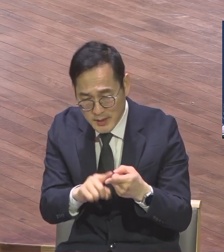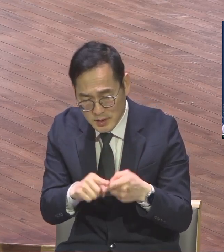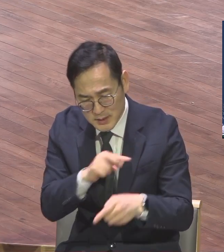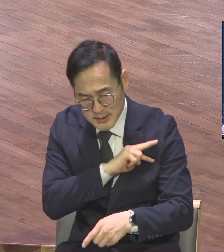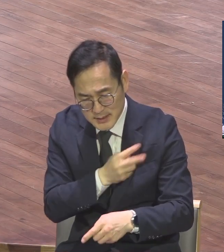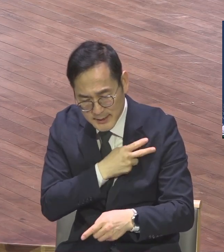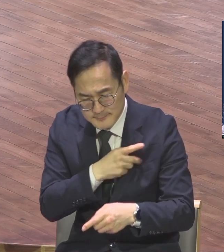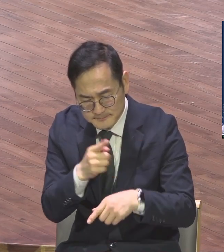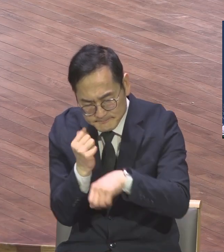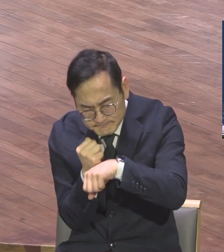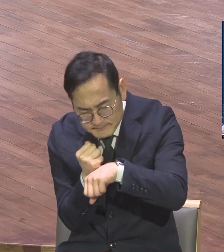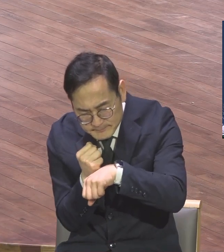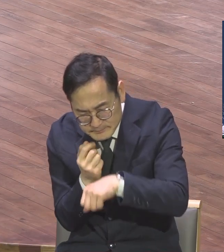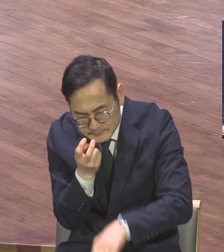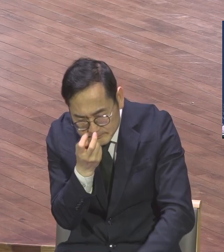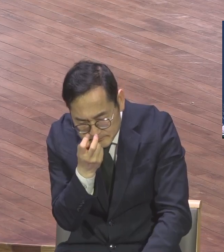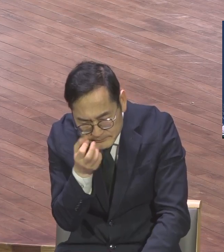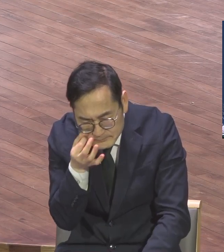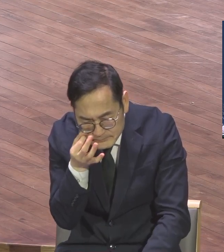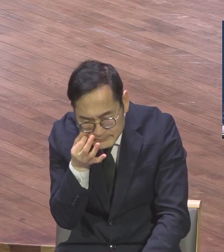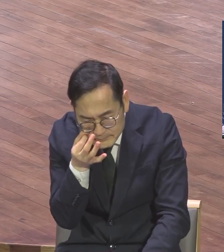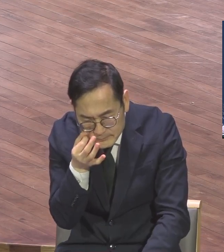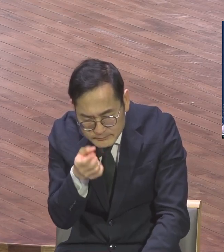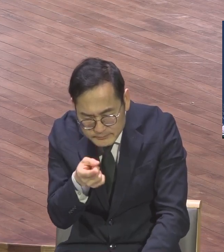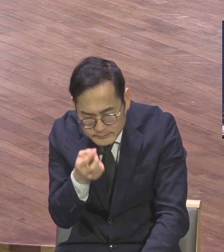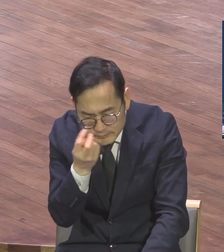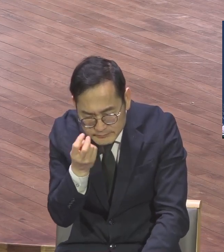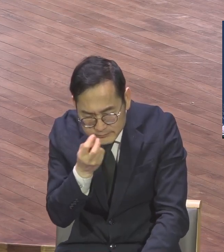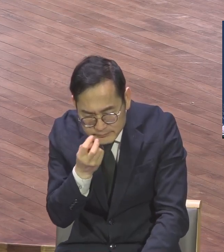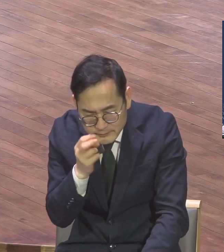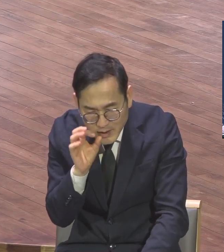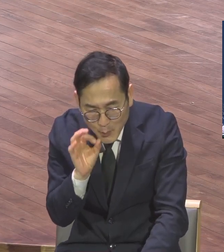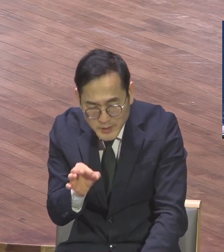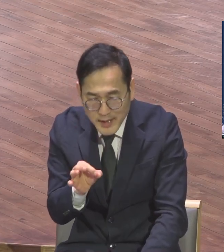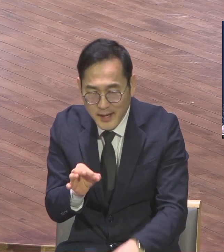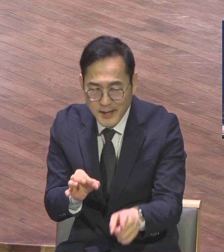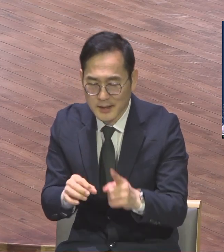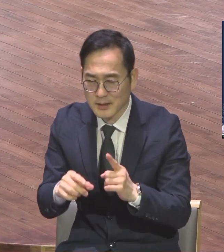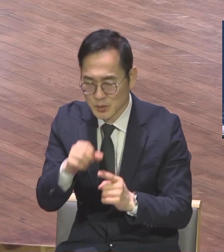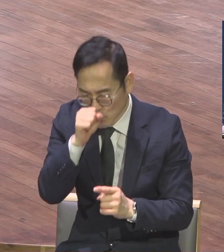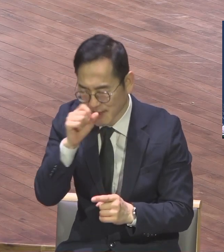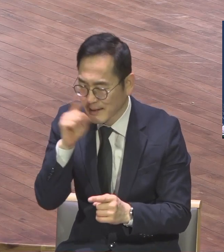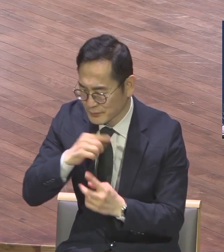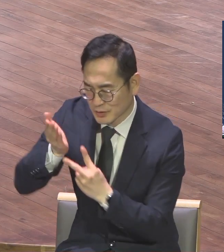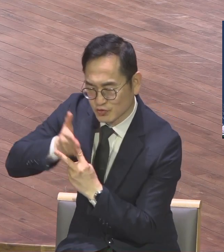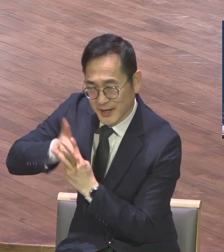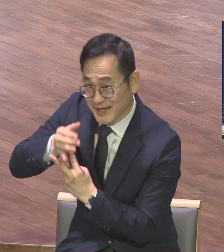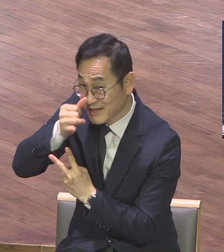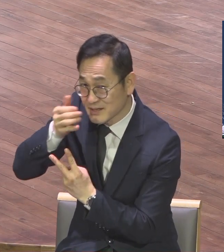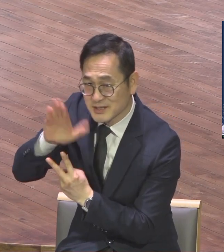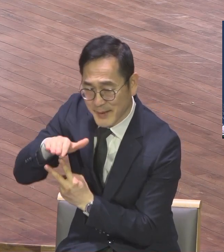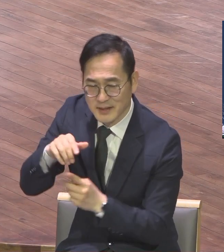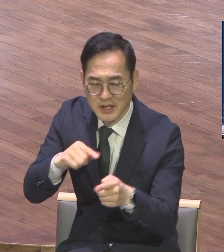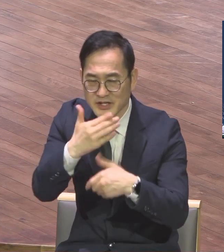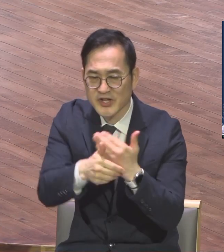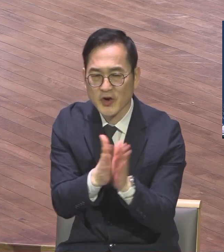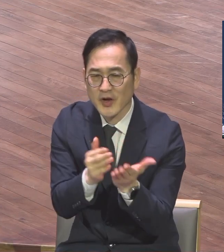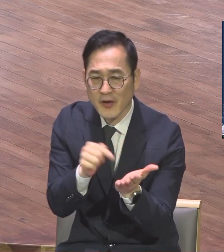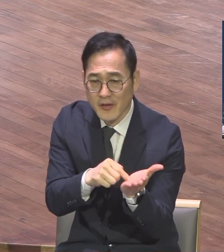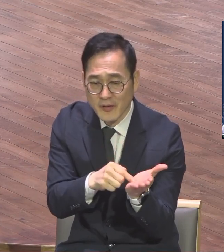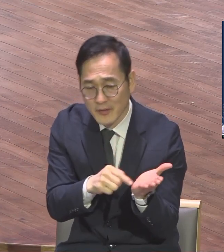평가는 교계 일반에서 긍정, 부정, 양면이 있으나 성경적으로나 교리적으로 볼